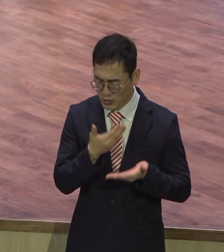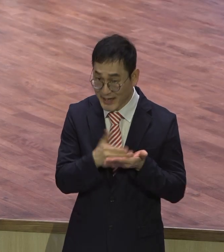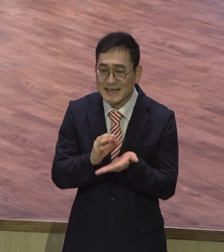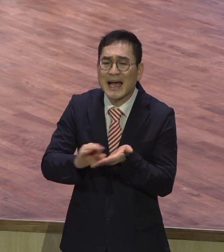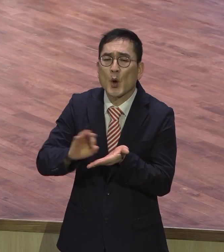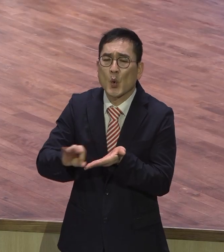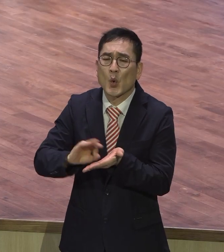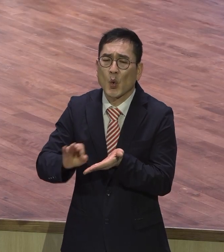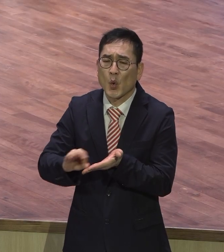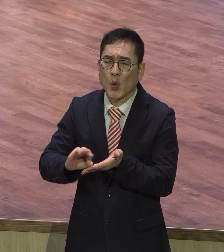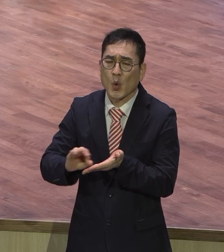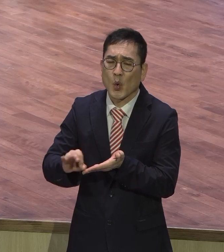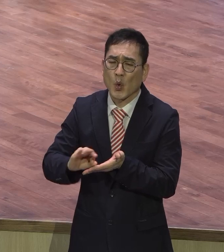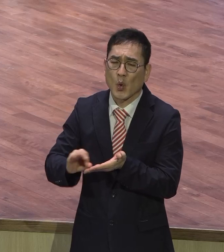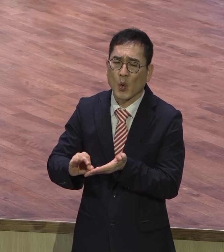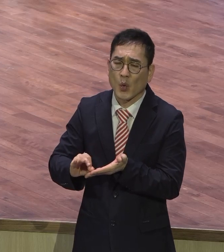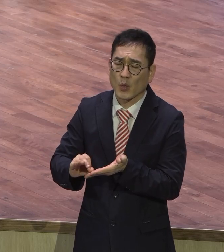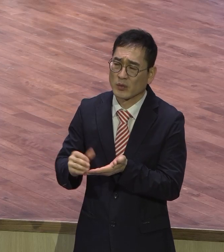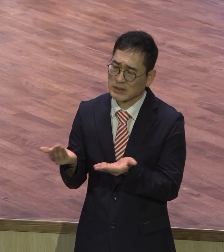기대하는 것이 믿음이